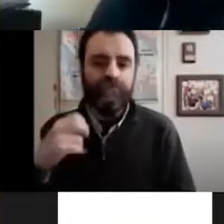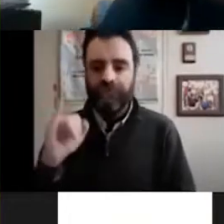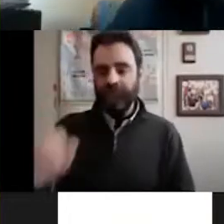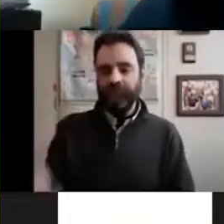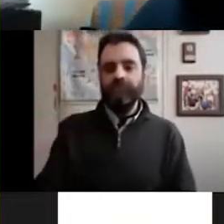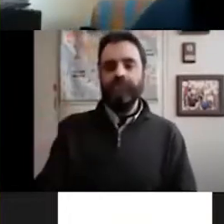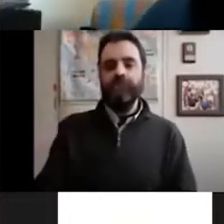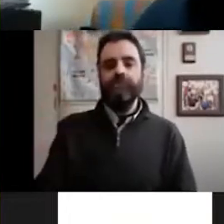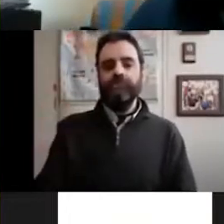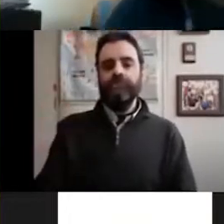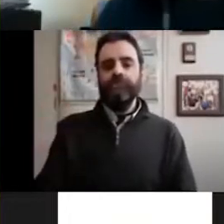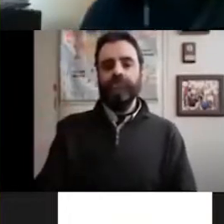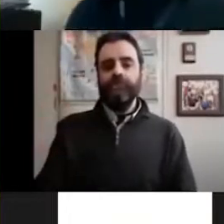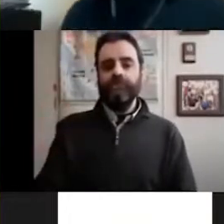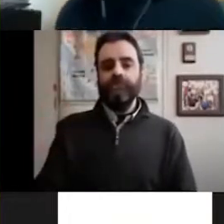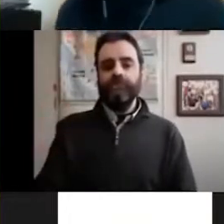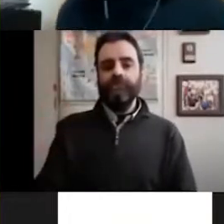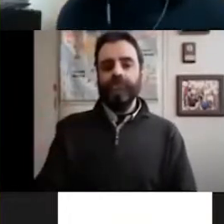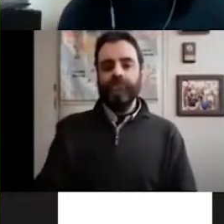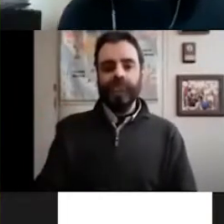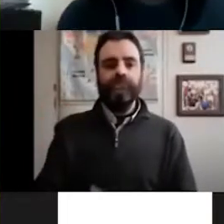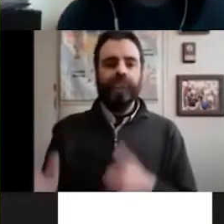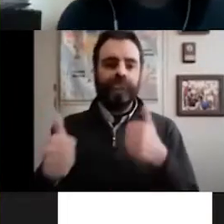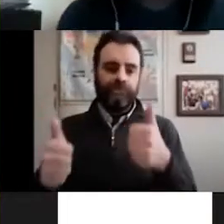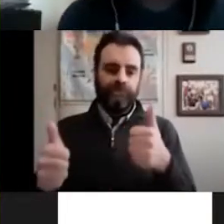Gabler, ¿ya? Ese es su apodo.